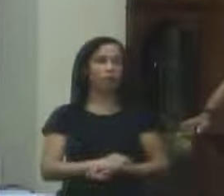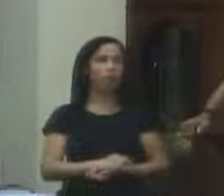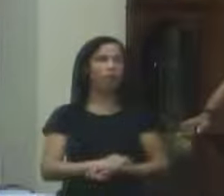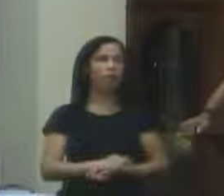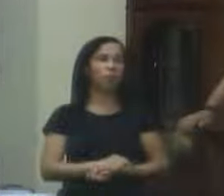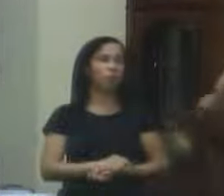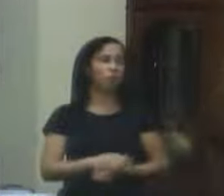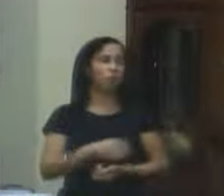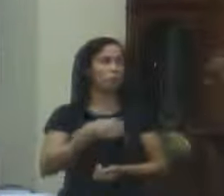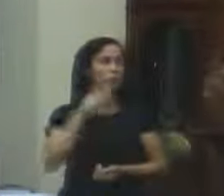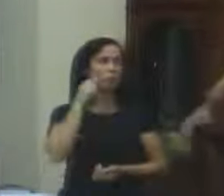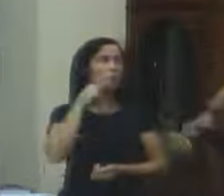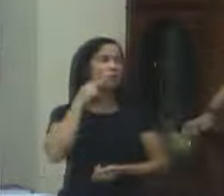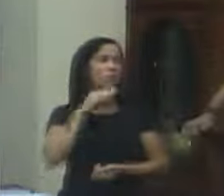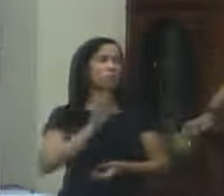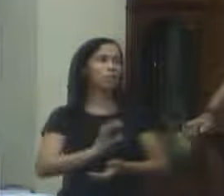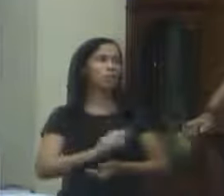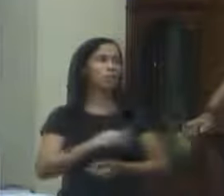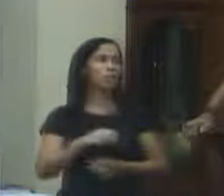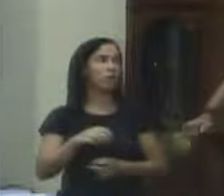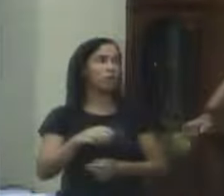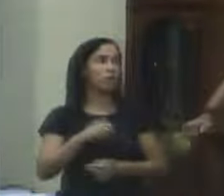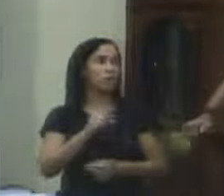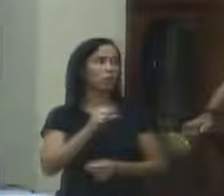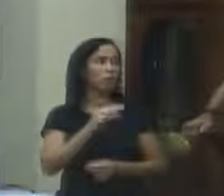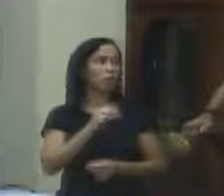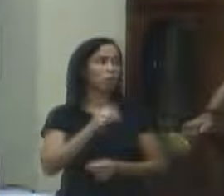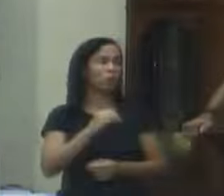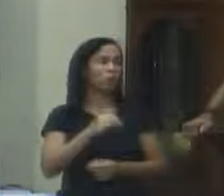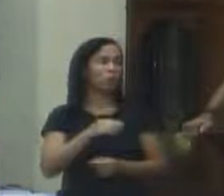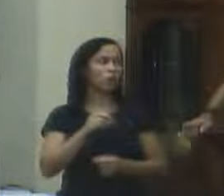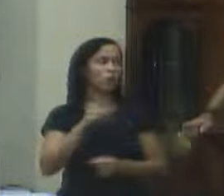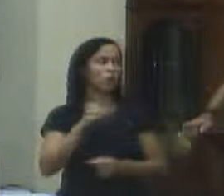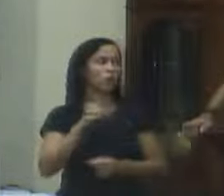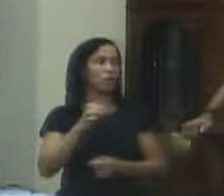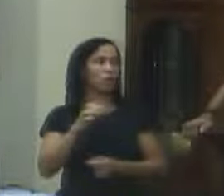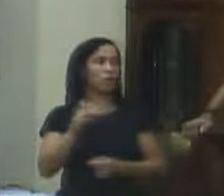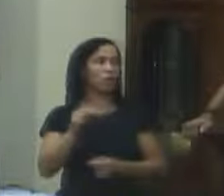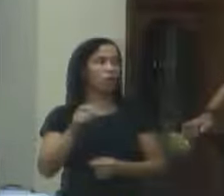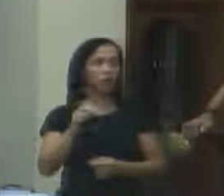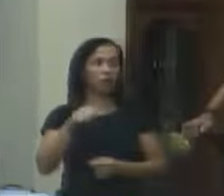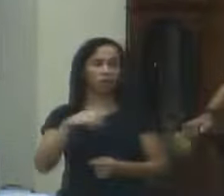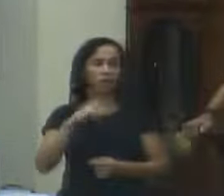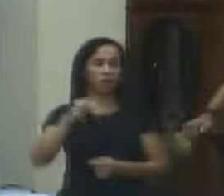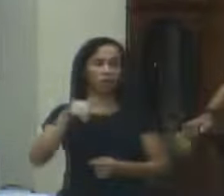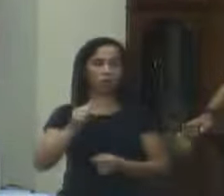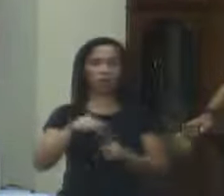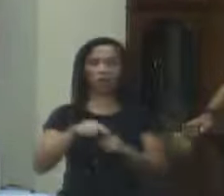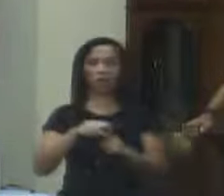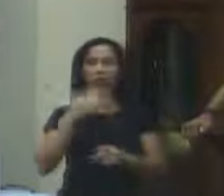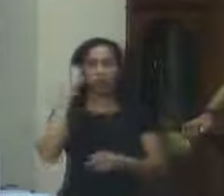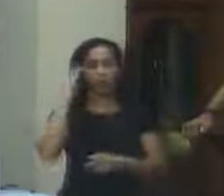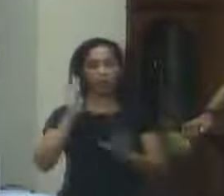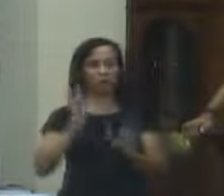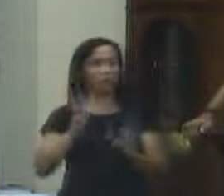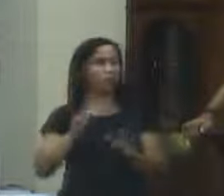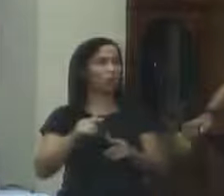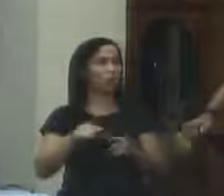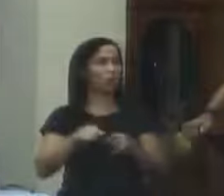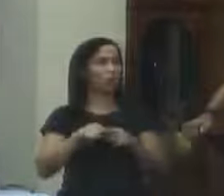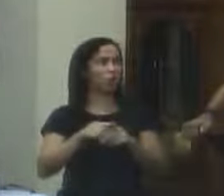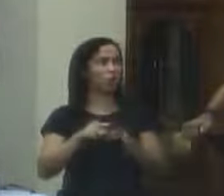uma vinho, ou um copo de suco de laranja. Não foi esse o entendimento, eles foram autuados e, no mesmo momento, foi dito